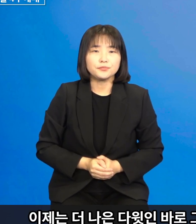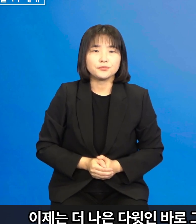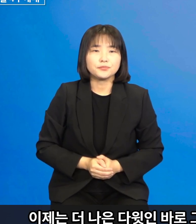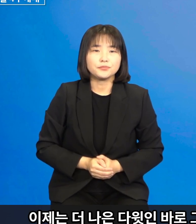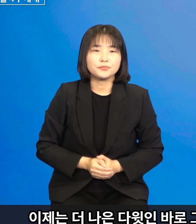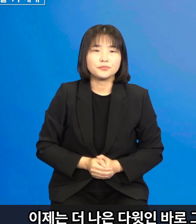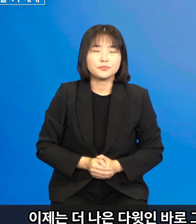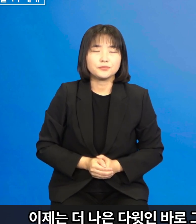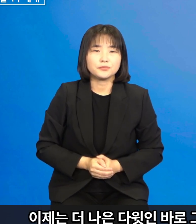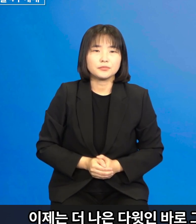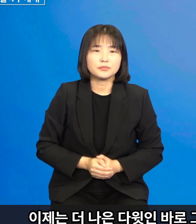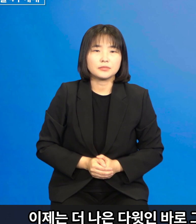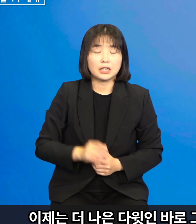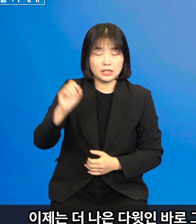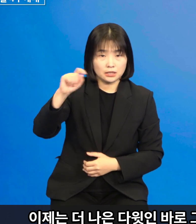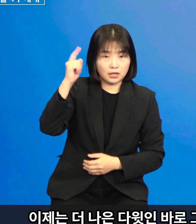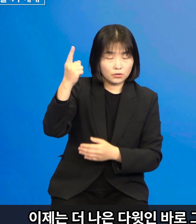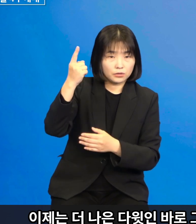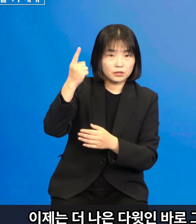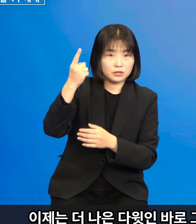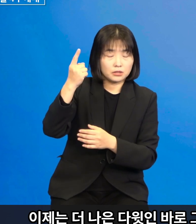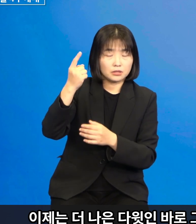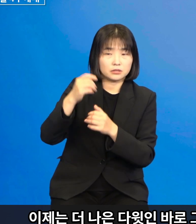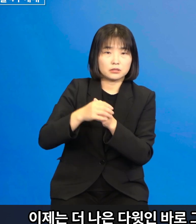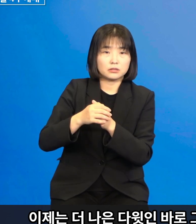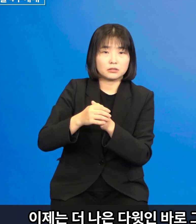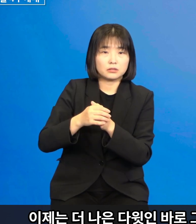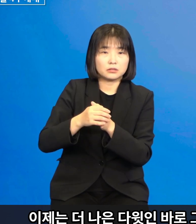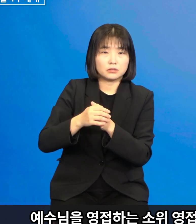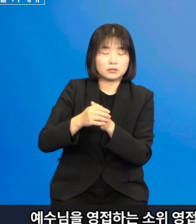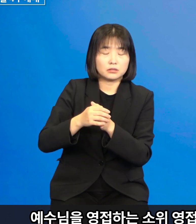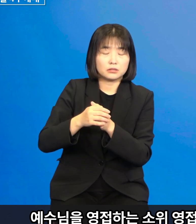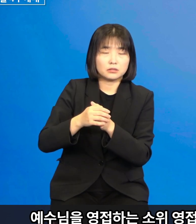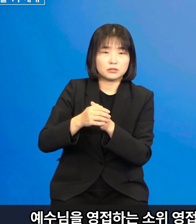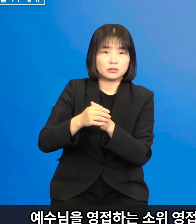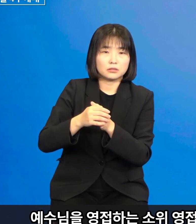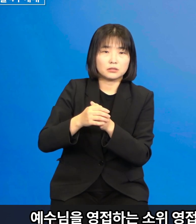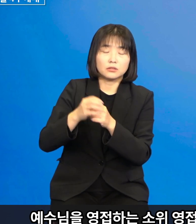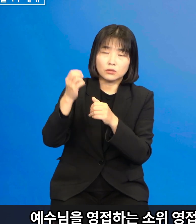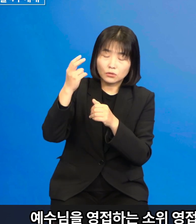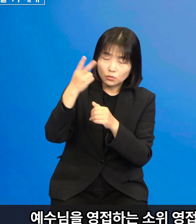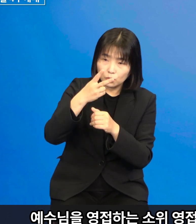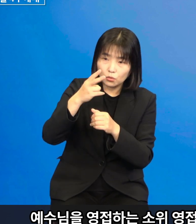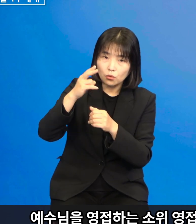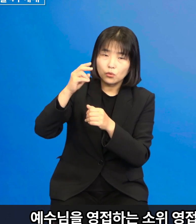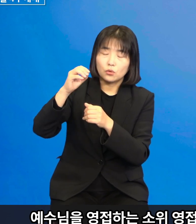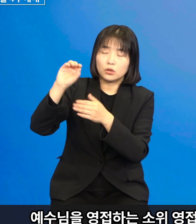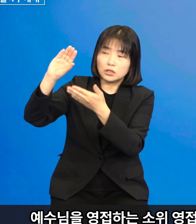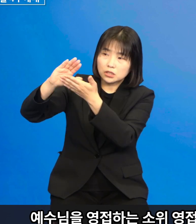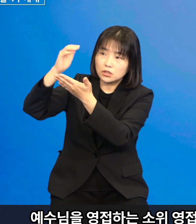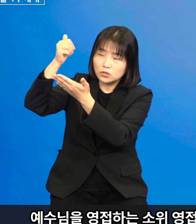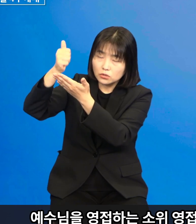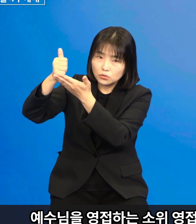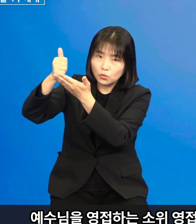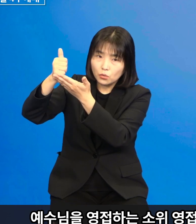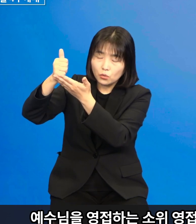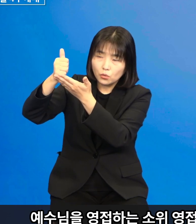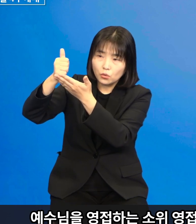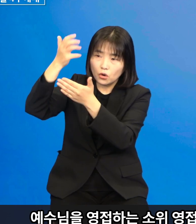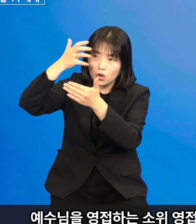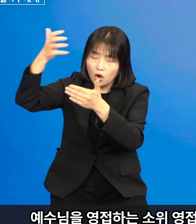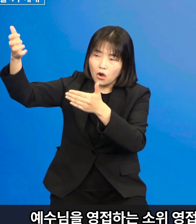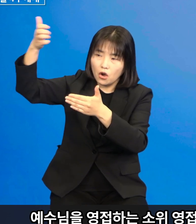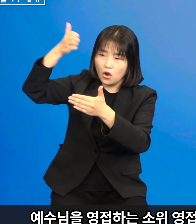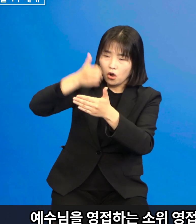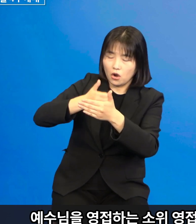나은 다윗인 바로 그리스도가 우리의 왕이 되어달라고 예수님을 영접하는, 소위 영접 기도문과 같은